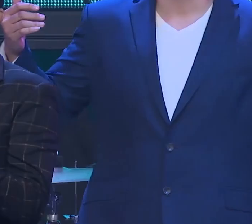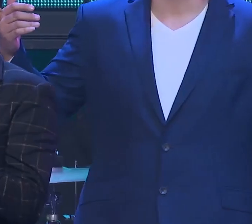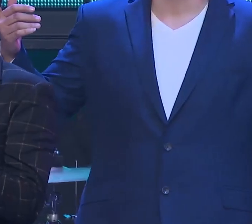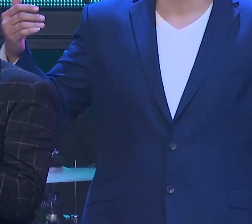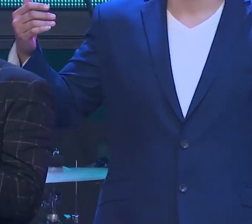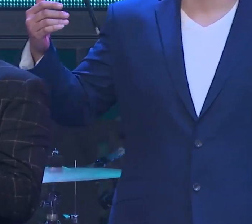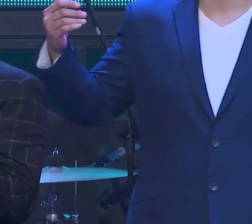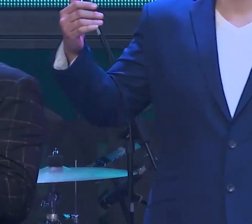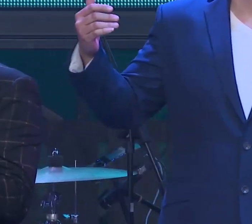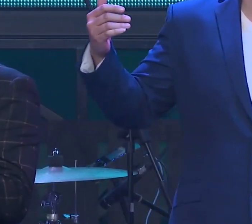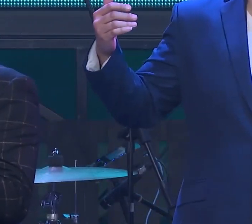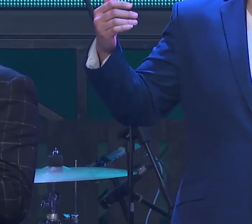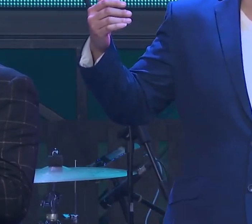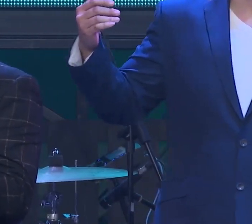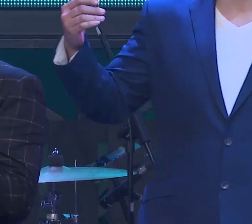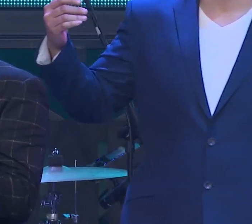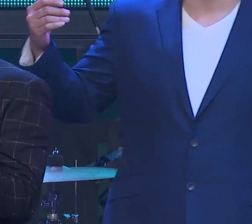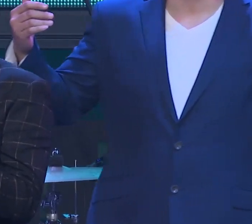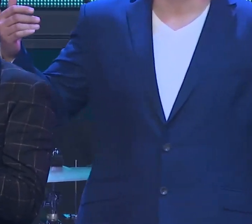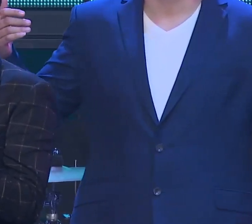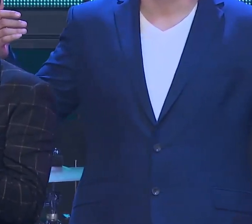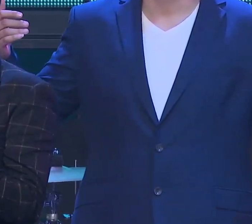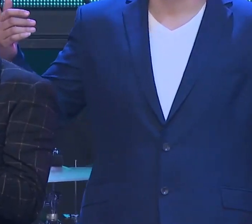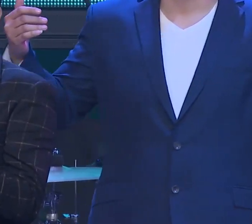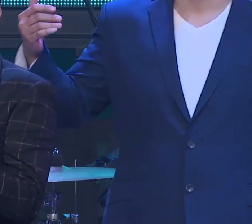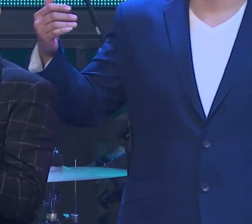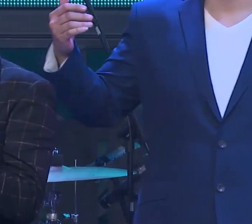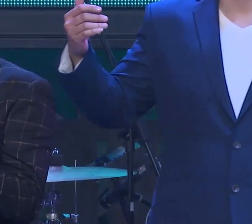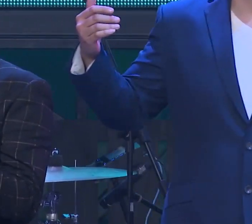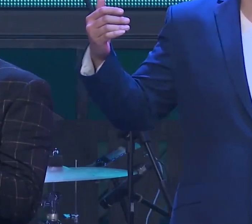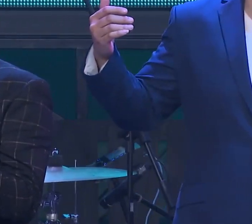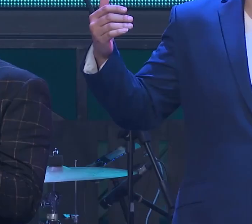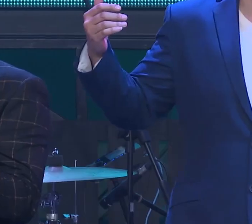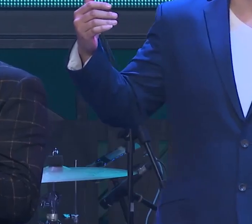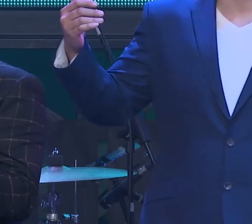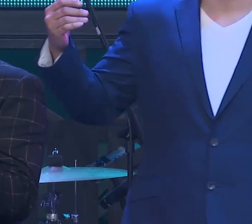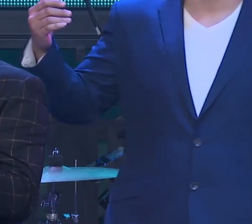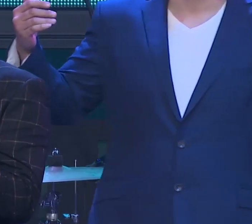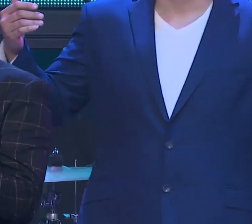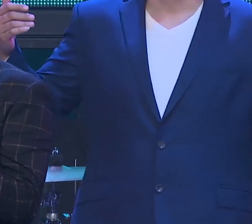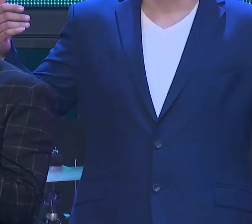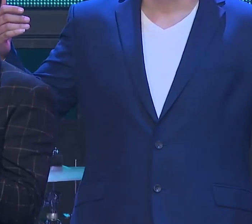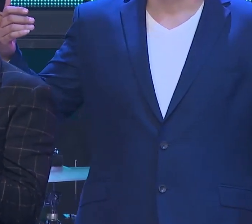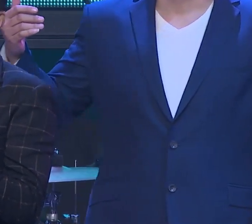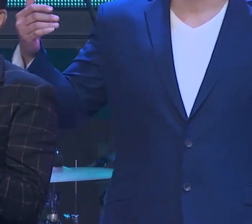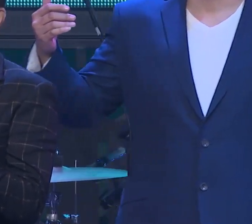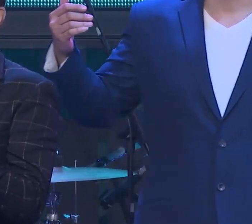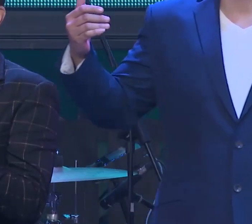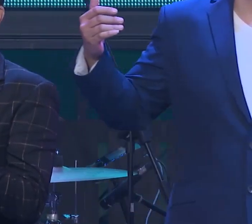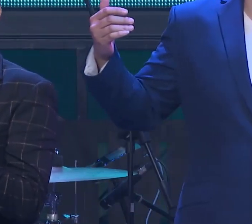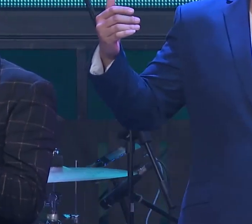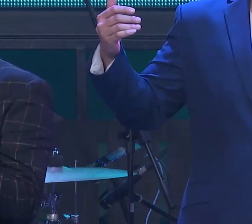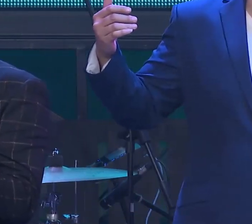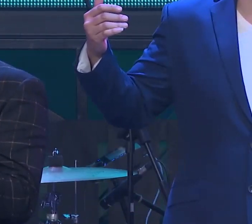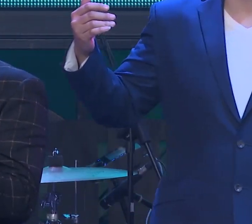Tuhan. Terima kasih Tuhan, terima kasih Allah. Kami bersyukur Tuhan, kami ada di negara Indonesia, kami ada di kota kami, di